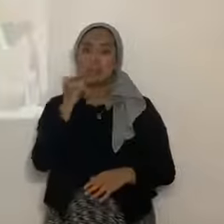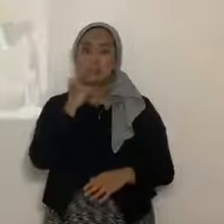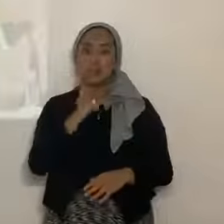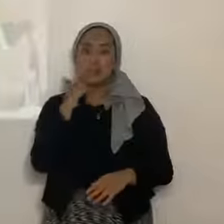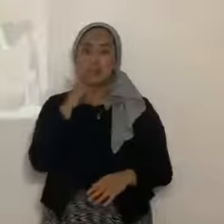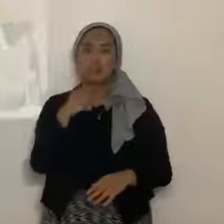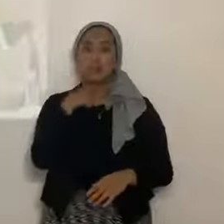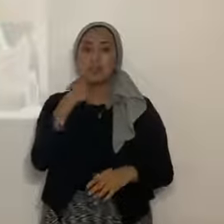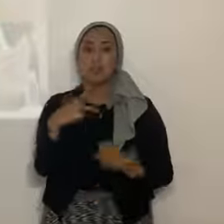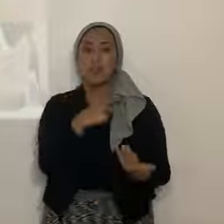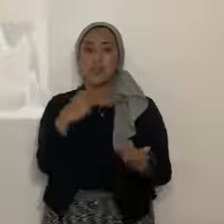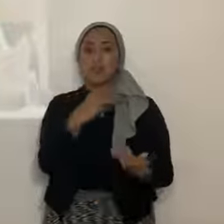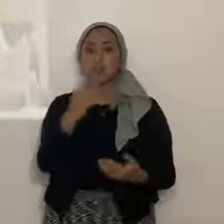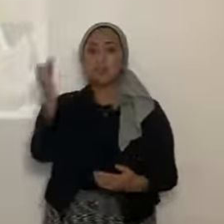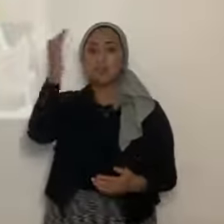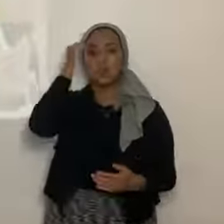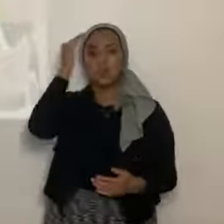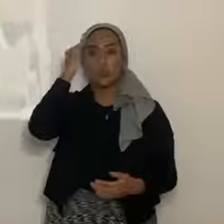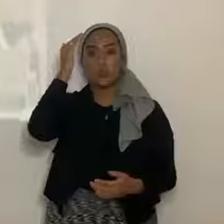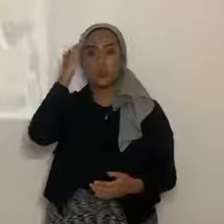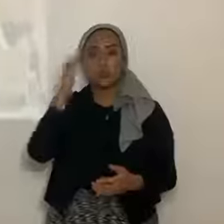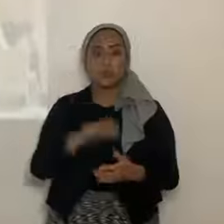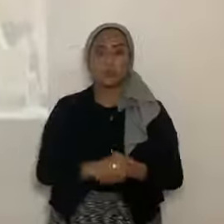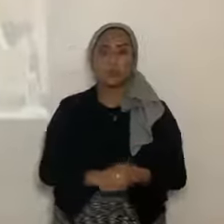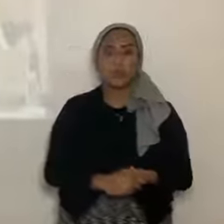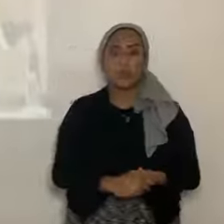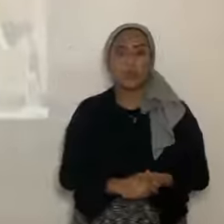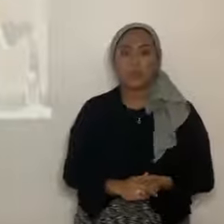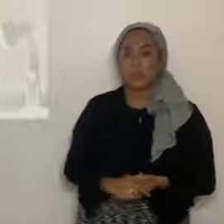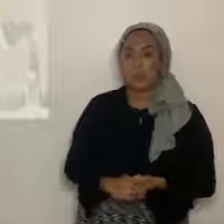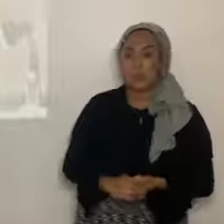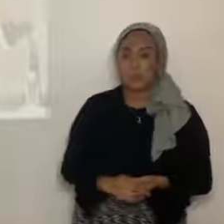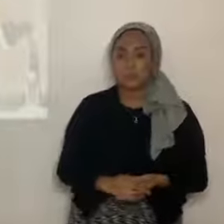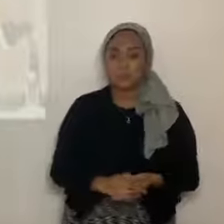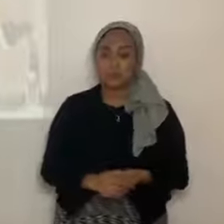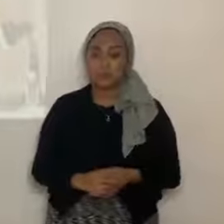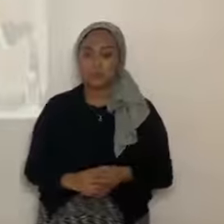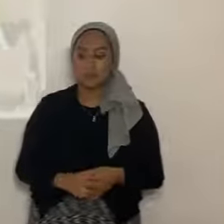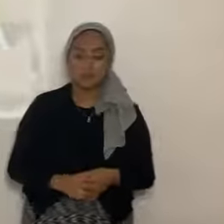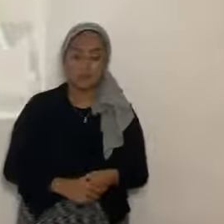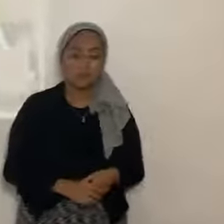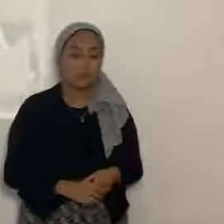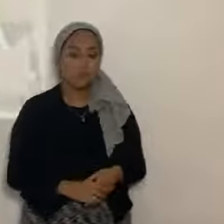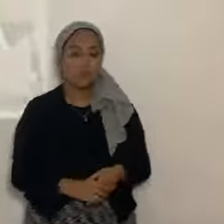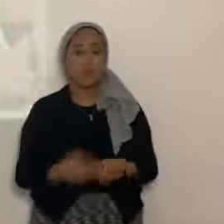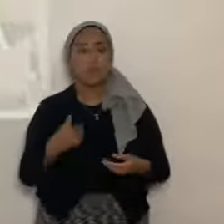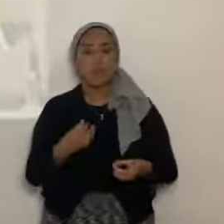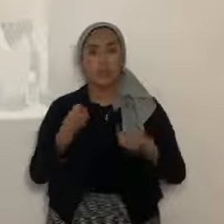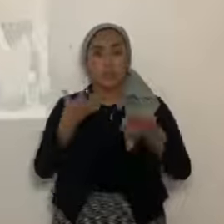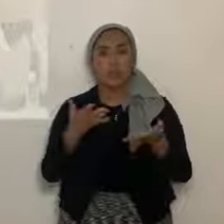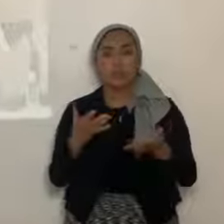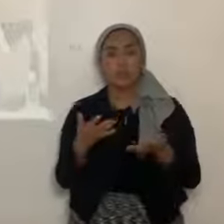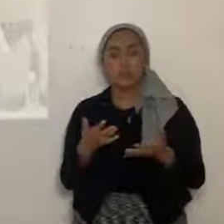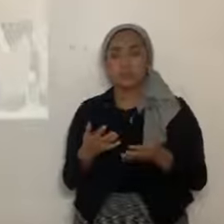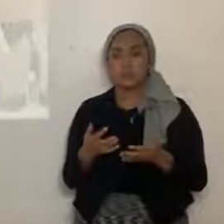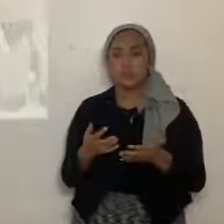de memoria, ¿sí? Entonces, Pablo inclusive aprendió, vamos a de Yahshua